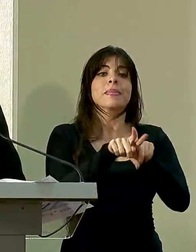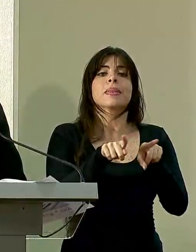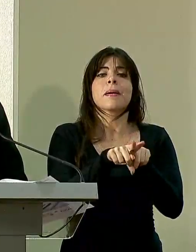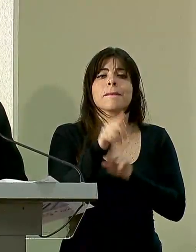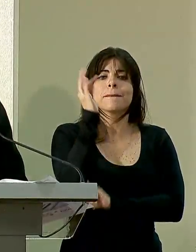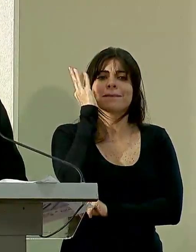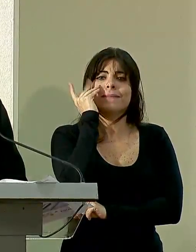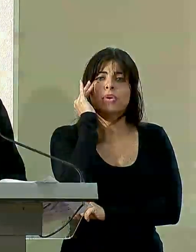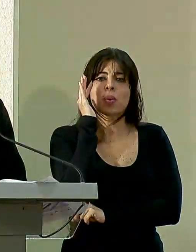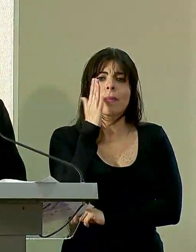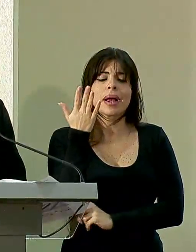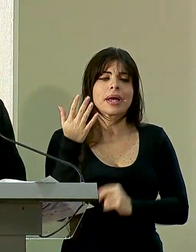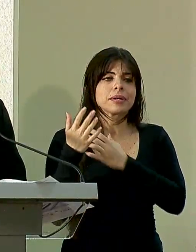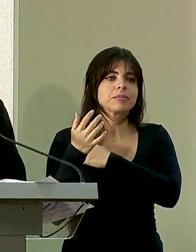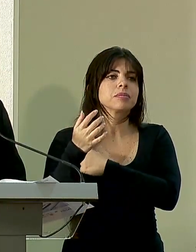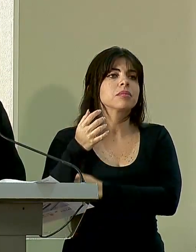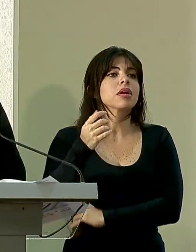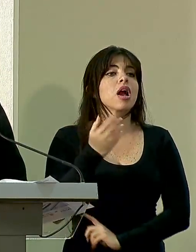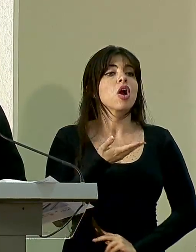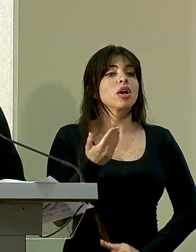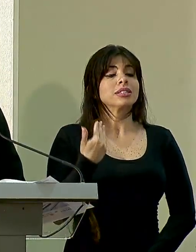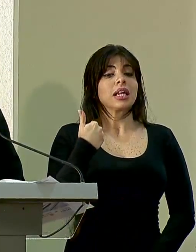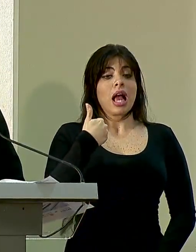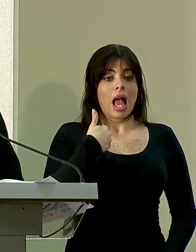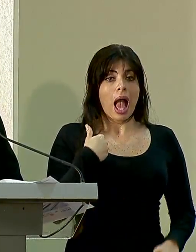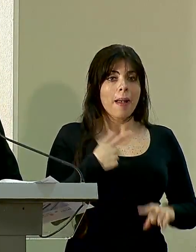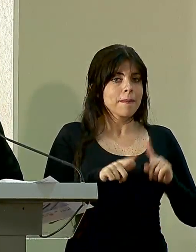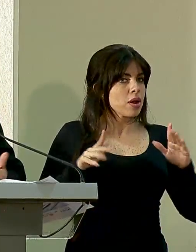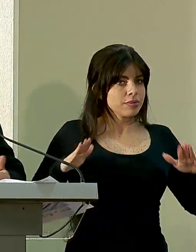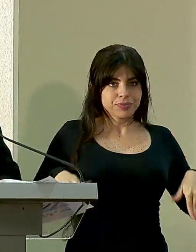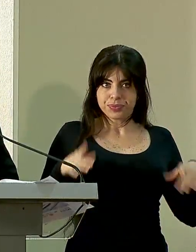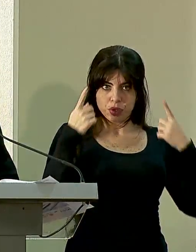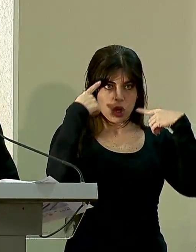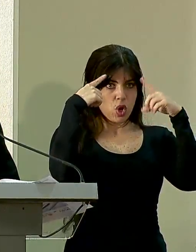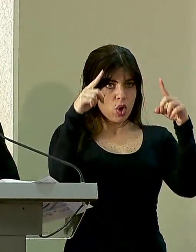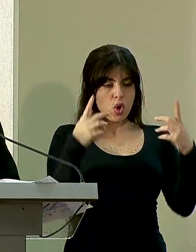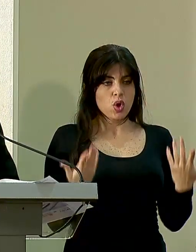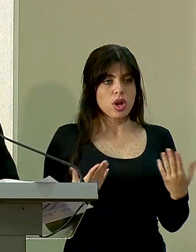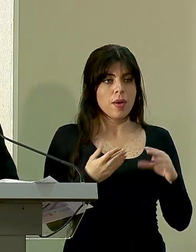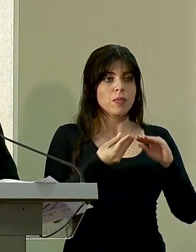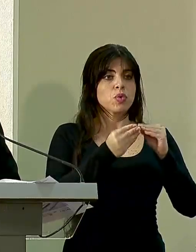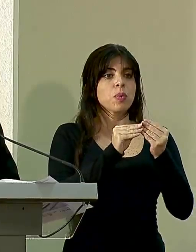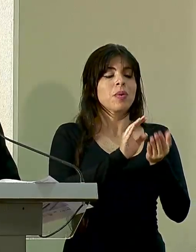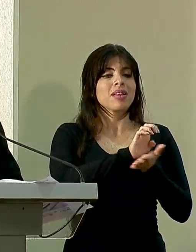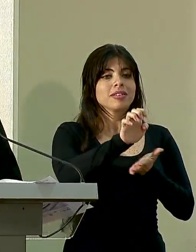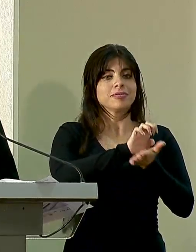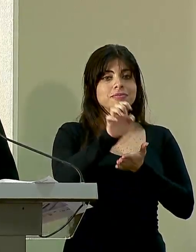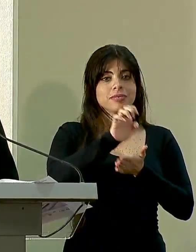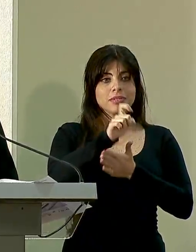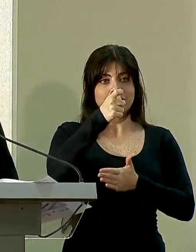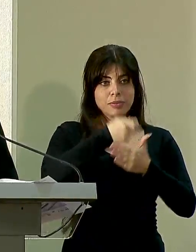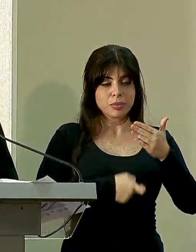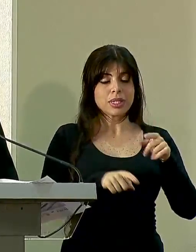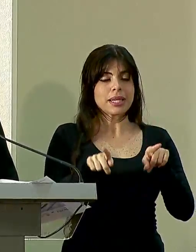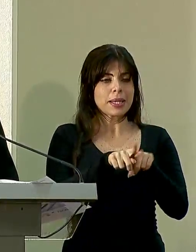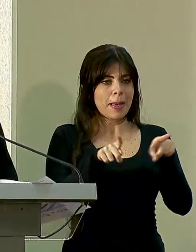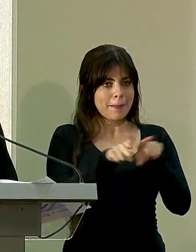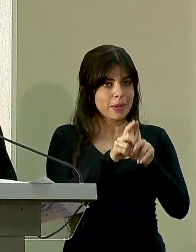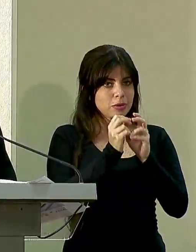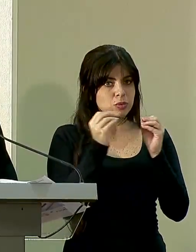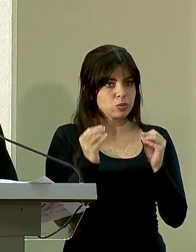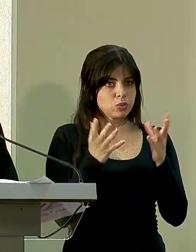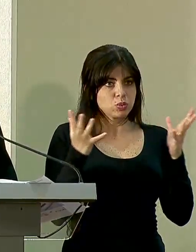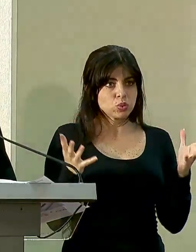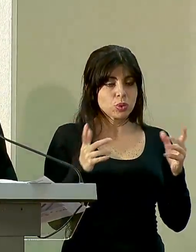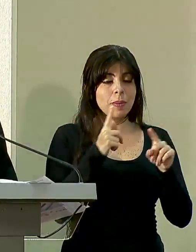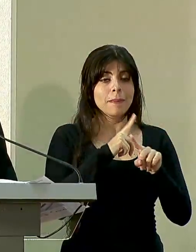lado de lo que se tiene y todavía no se logra, ¿verdad? Los números de ilusión y evasión fiscal también son bastante